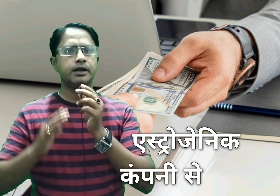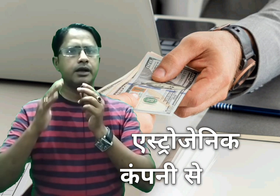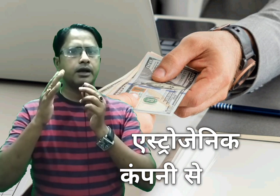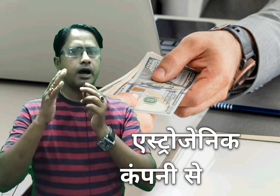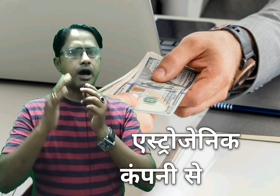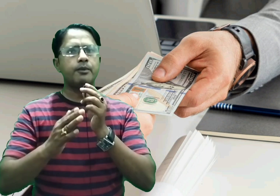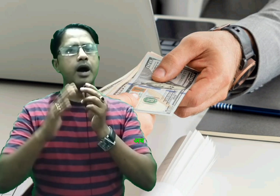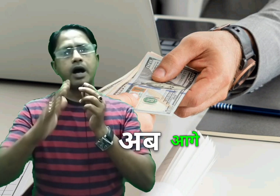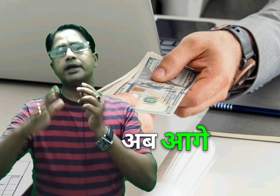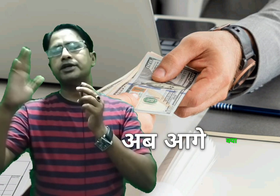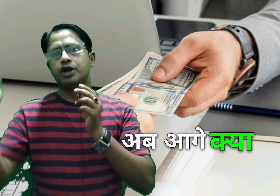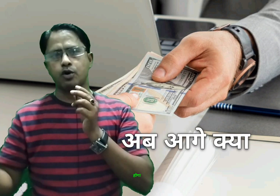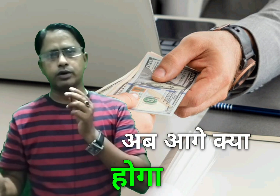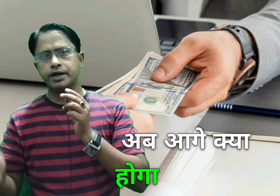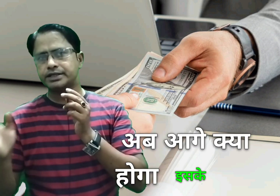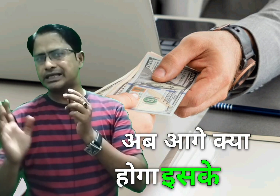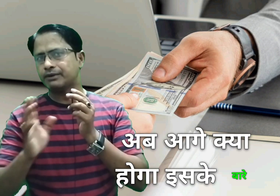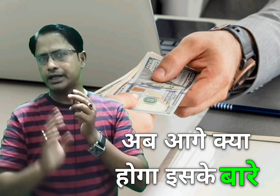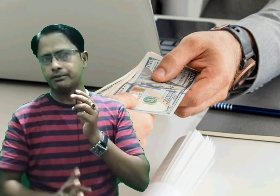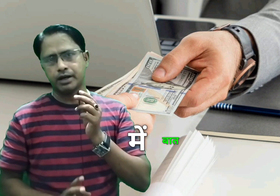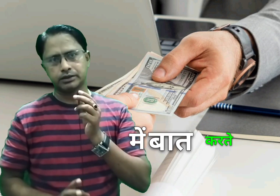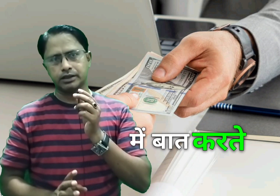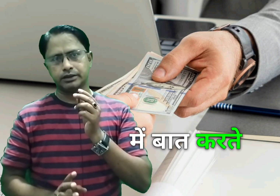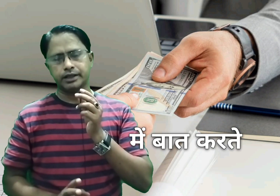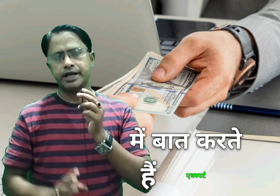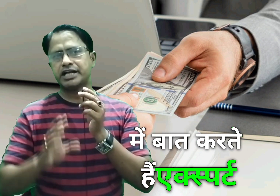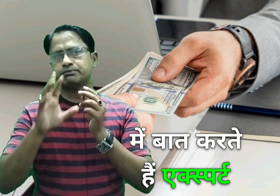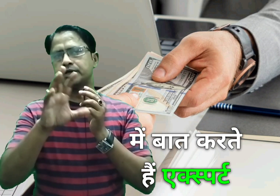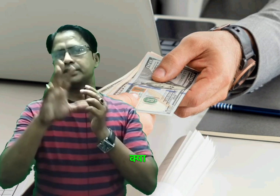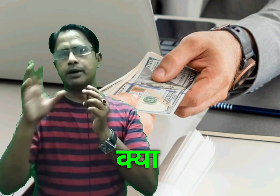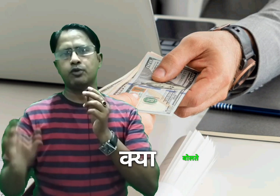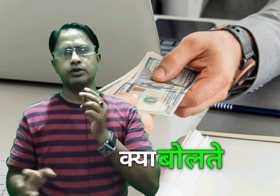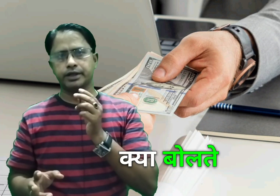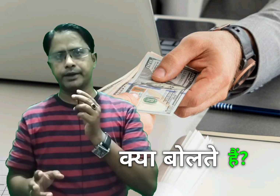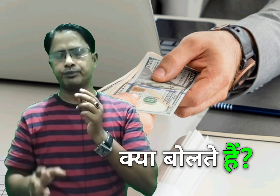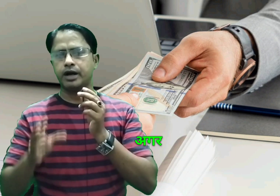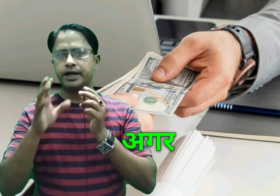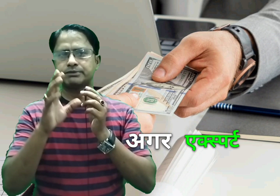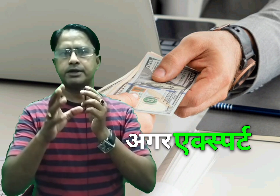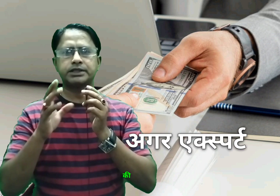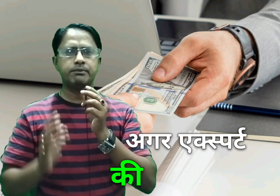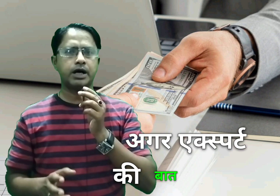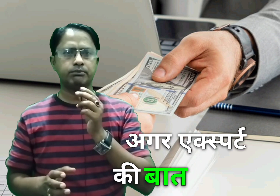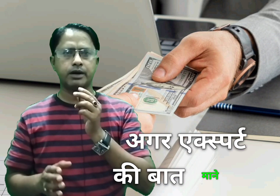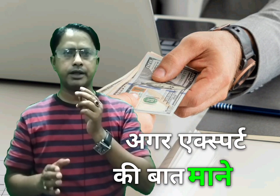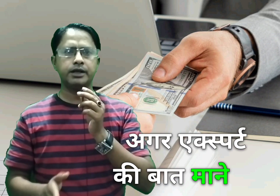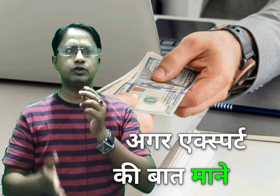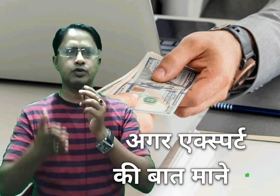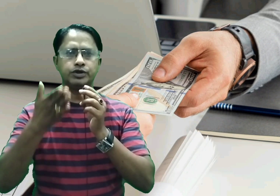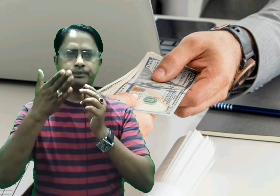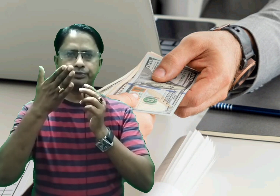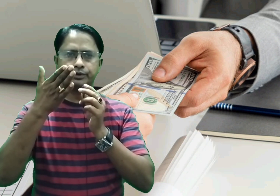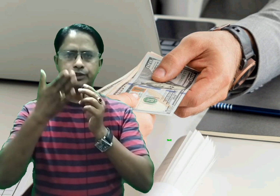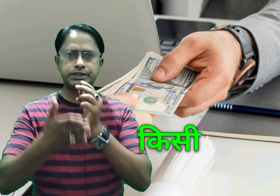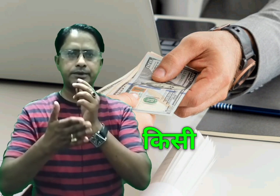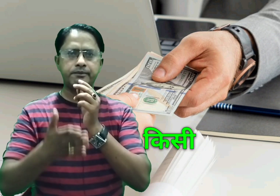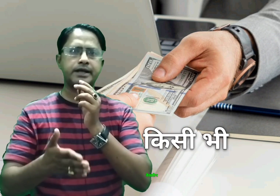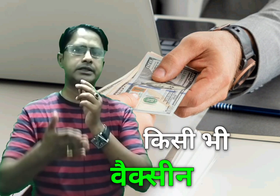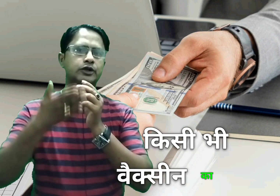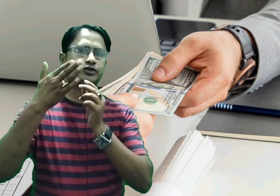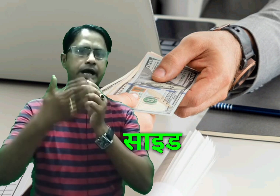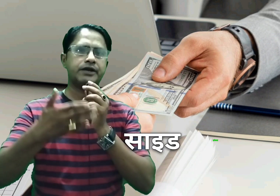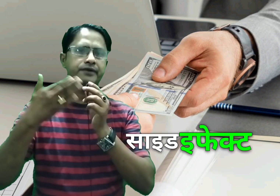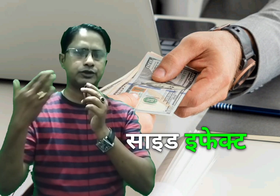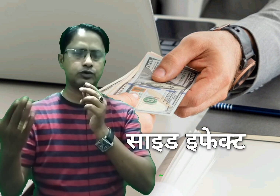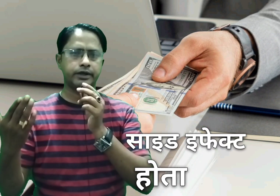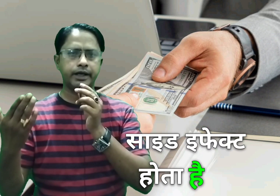है, अब आगे क्या होगा इसके बारे में बात करते हैं। एक्सपर्ट क्या बोलते हैं। अगर एक्सपर्ट की बात माने तो किसी भी